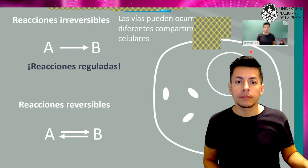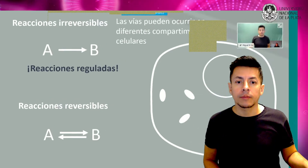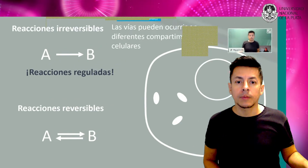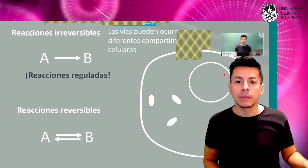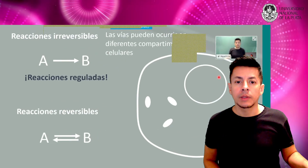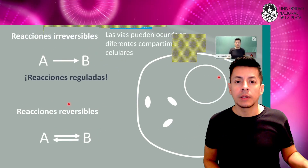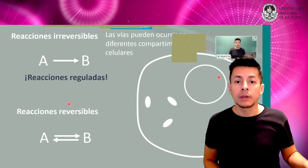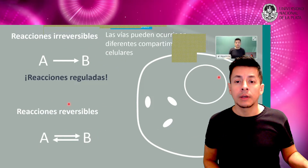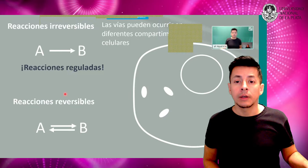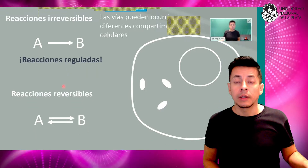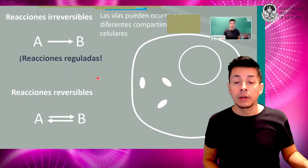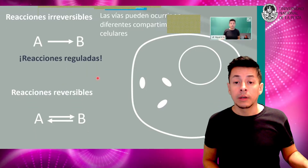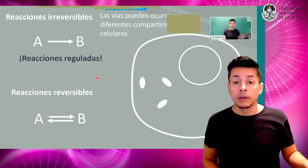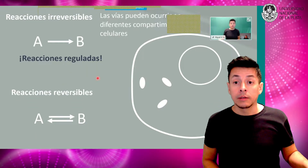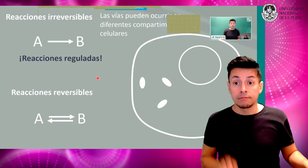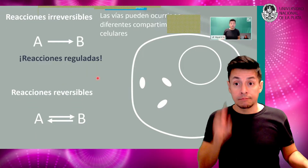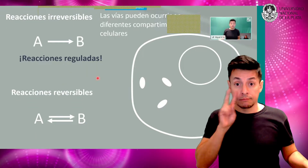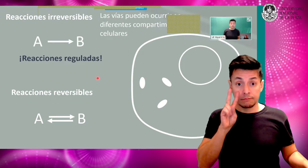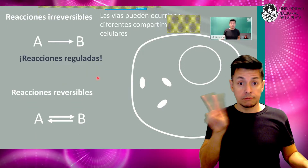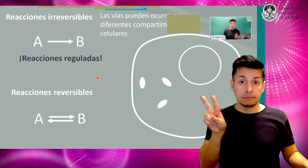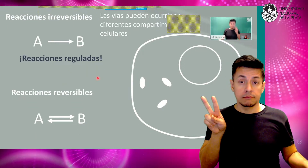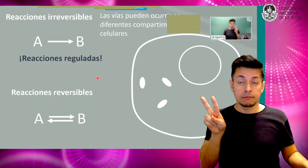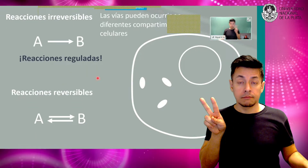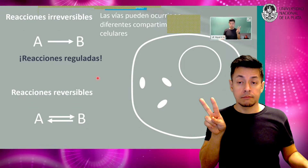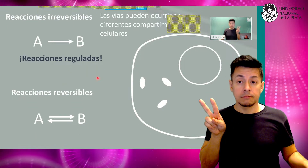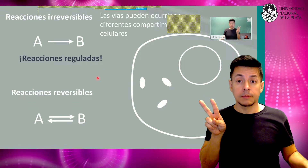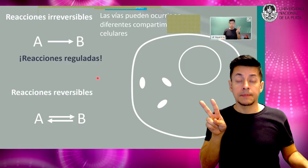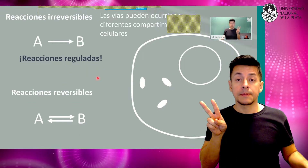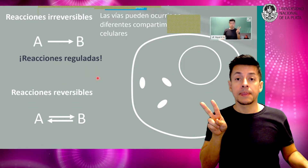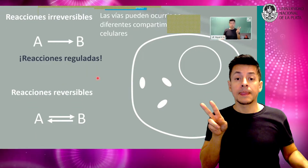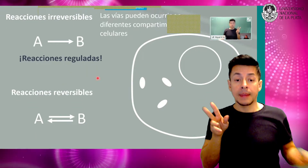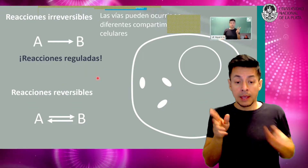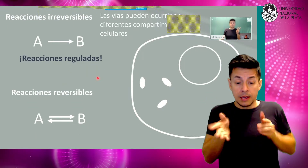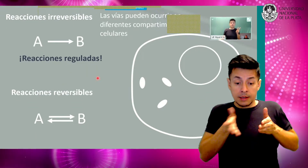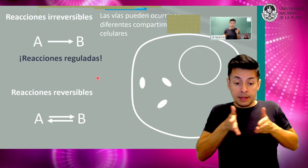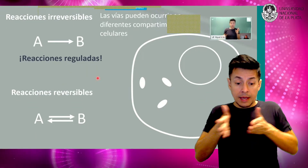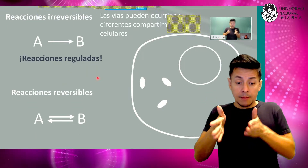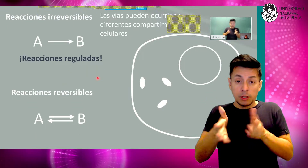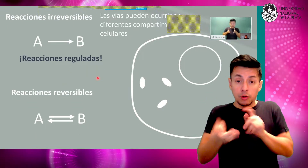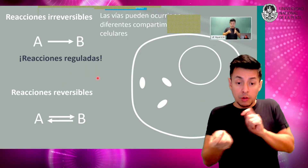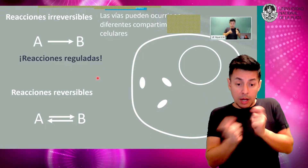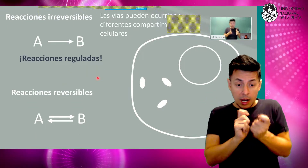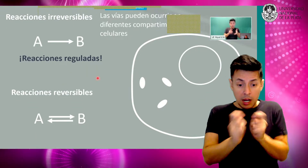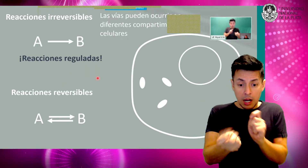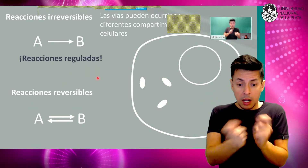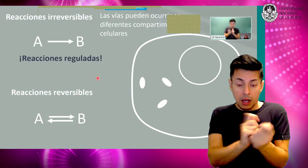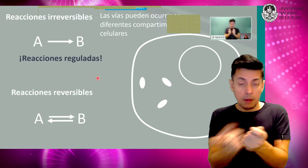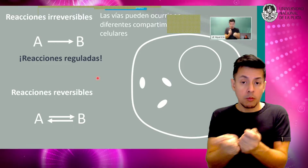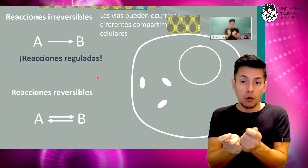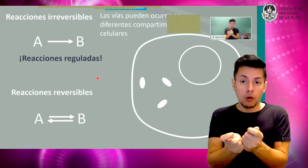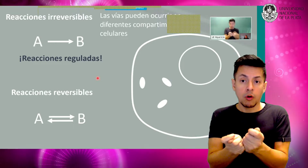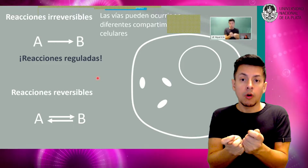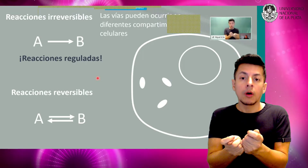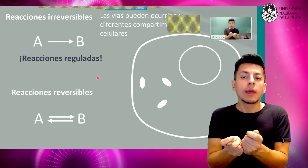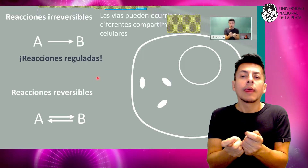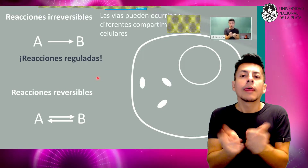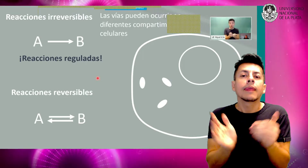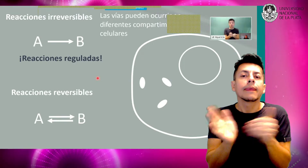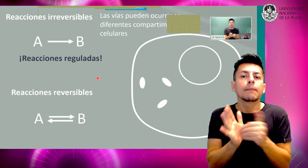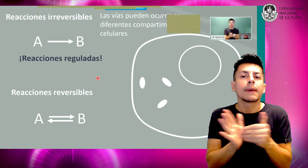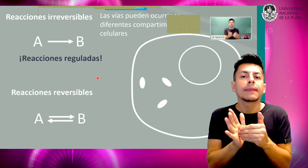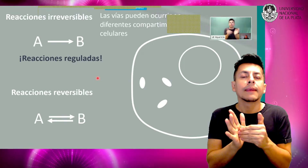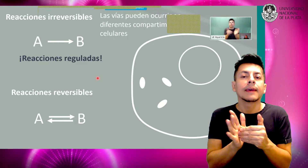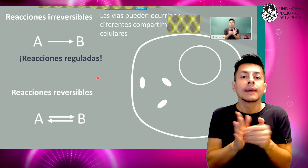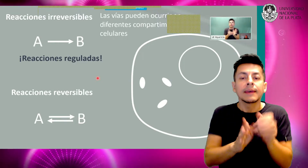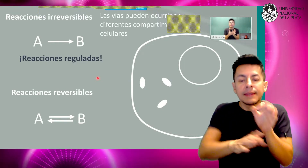químicas pueden ocurrir en diferentes compartimentos celulares. Es decir, algunas